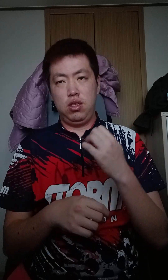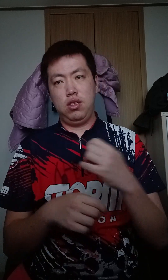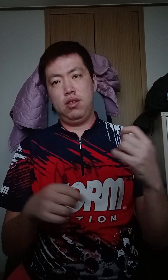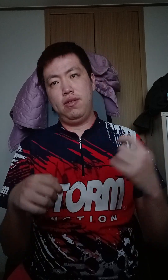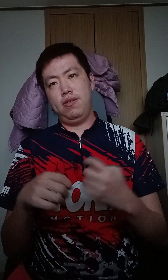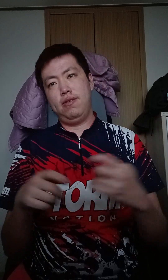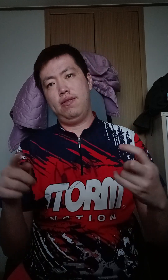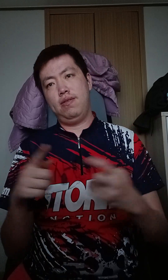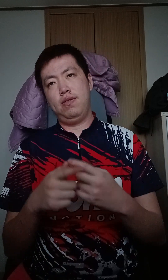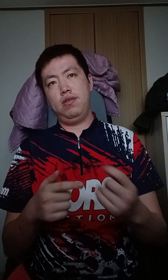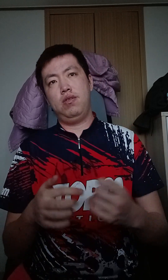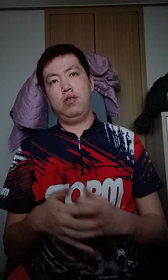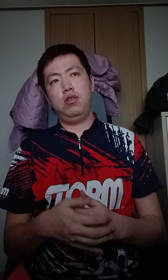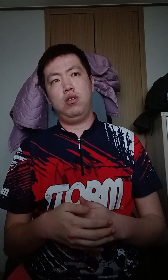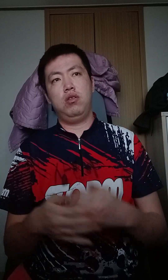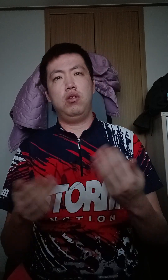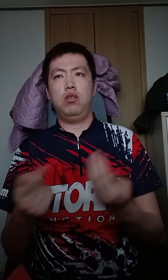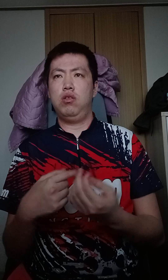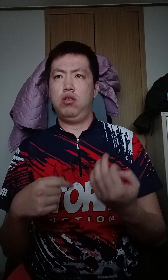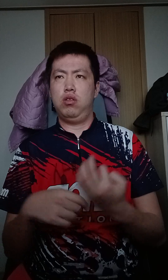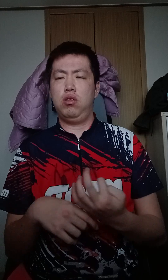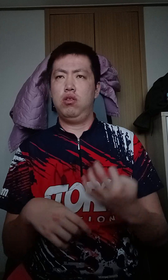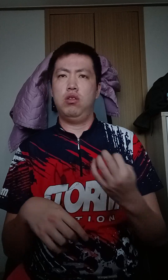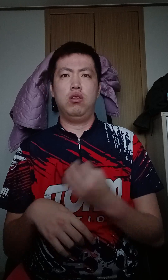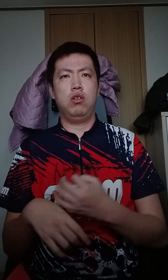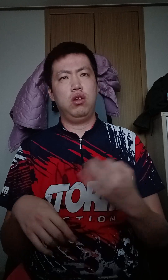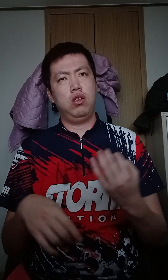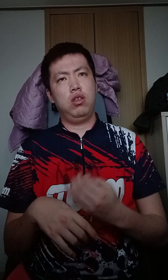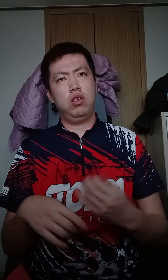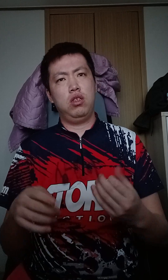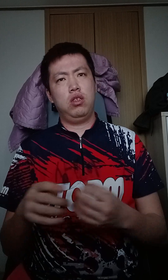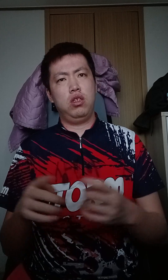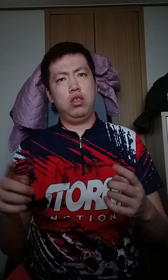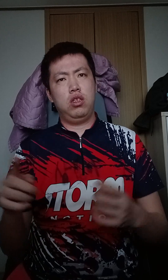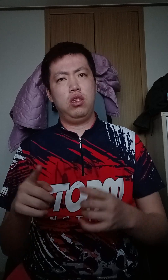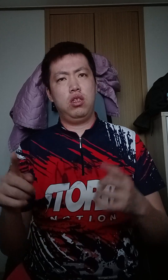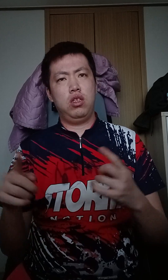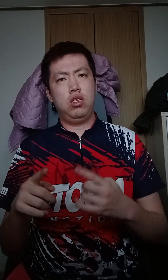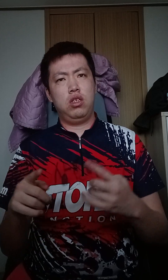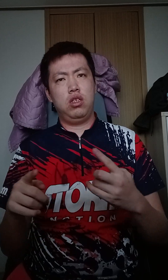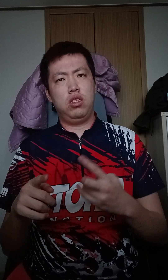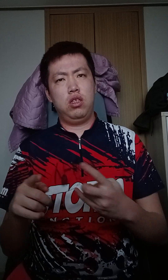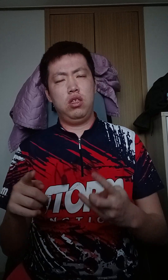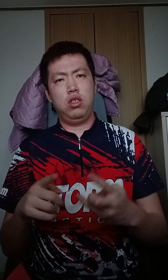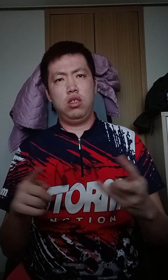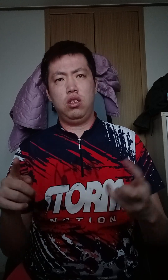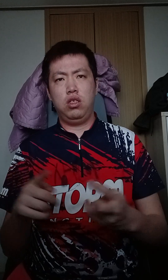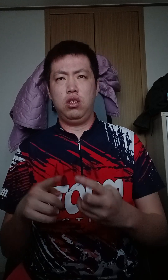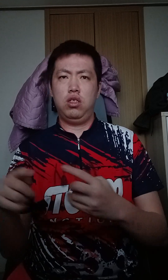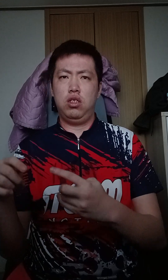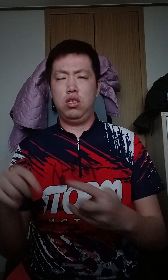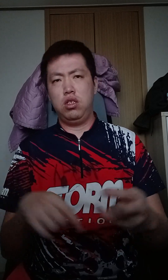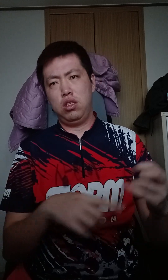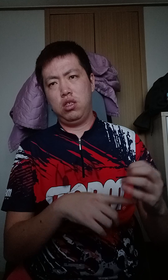있습니다. 하지만 장애인들에겐 불편한 장소 가운데 하나입니다. 지하철에서 내리면 지하